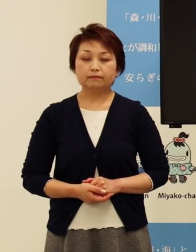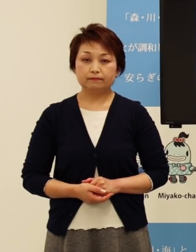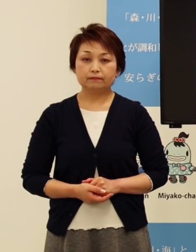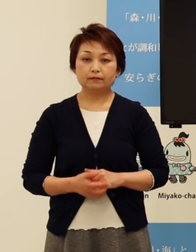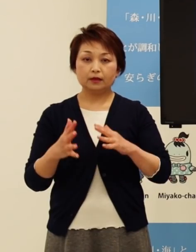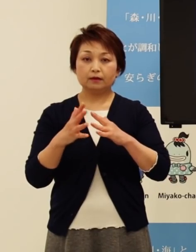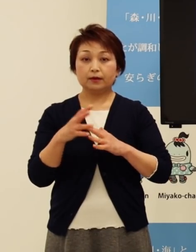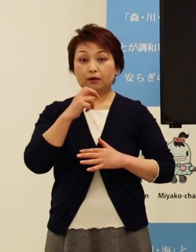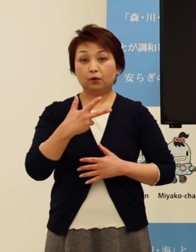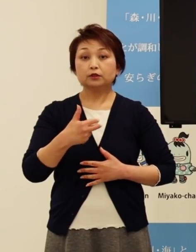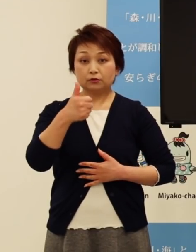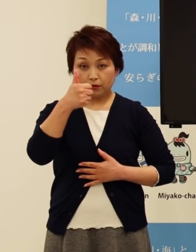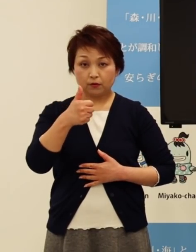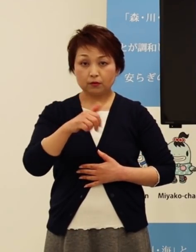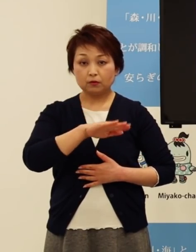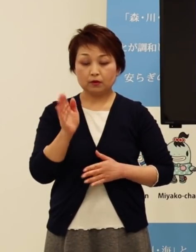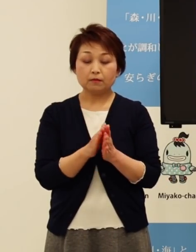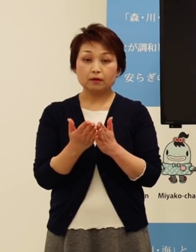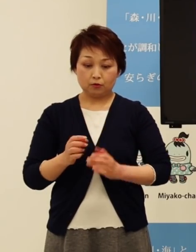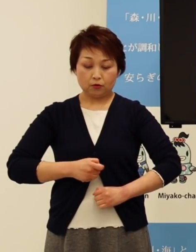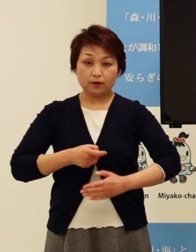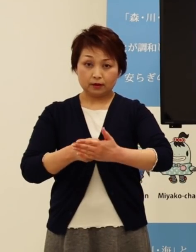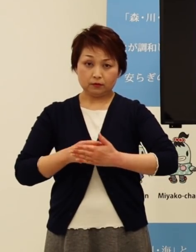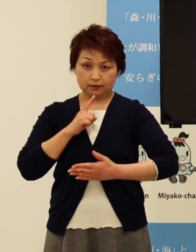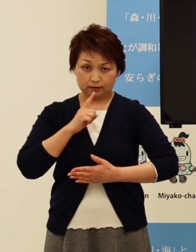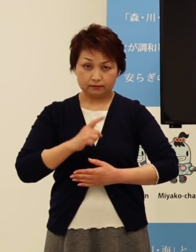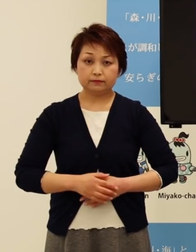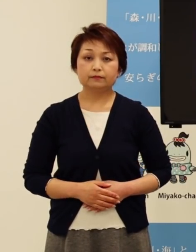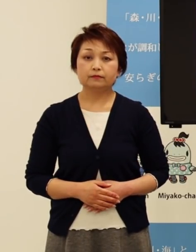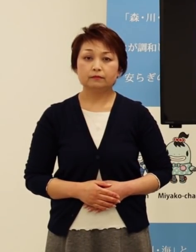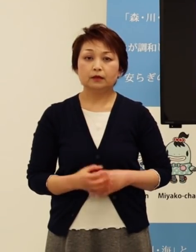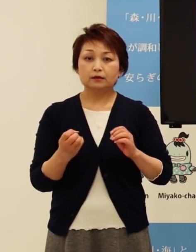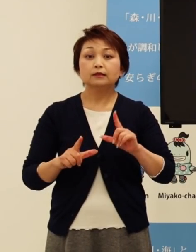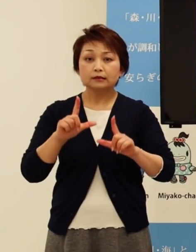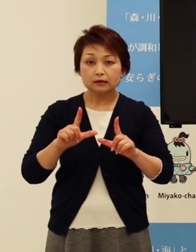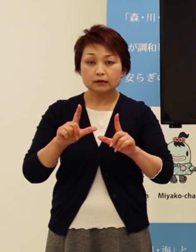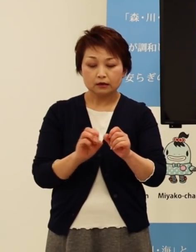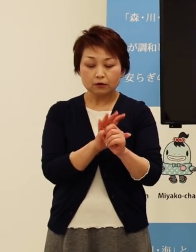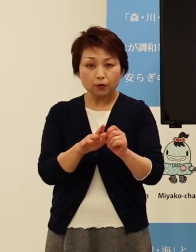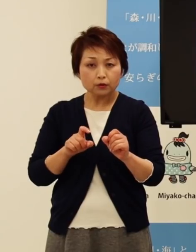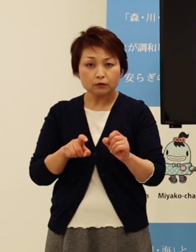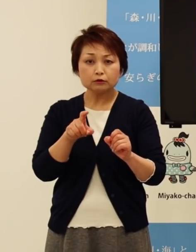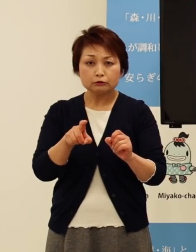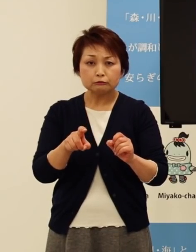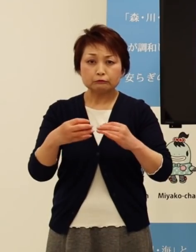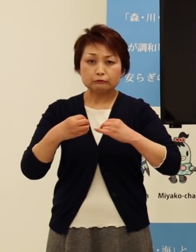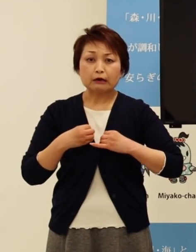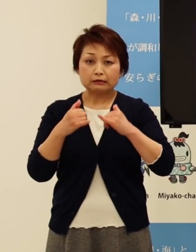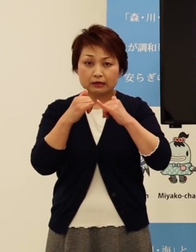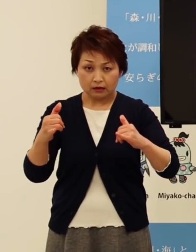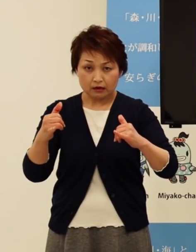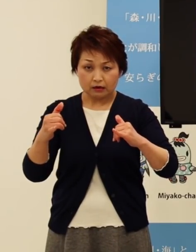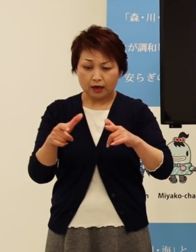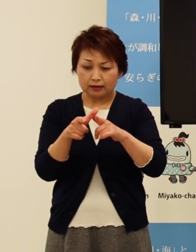宮古市長の山本正則です。新型コロナウイルス感染症が全国